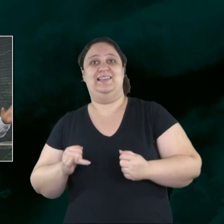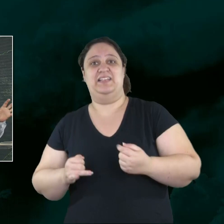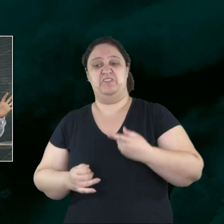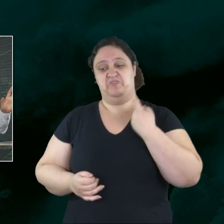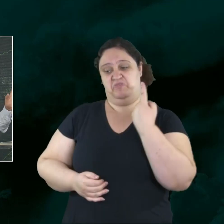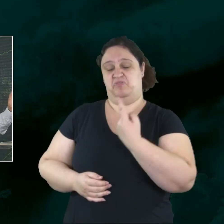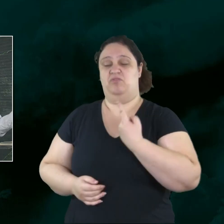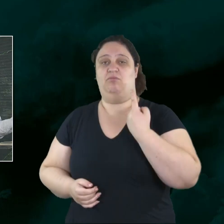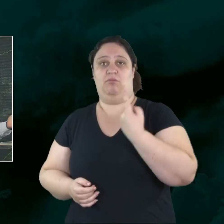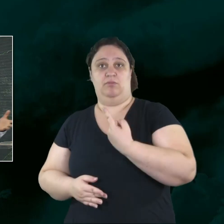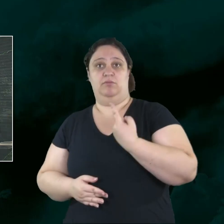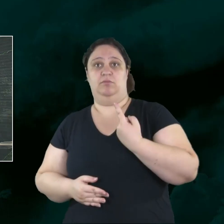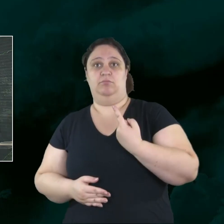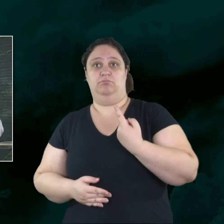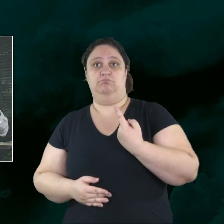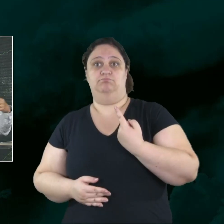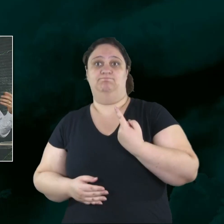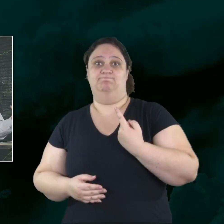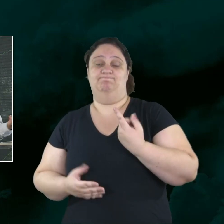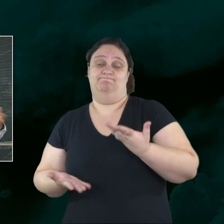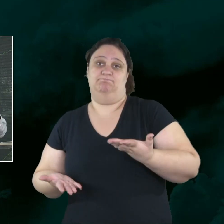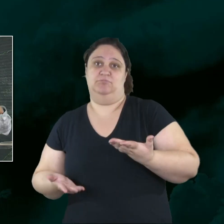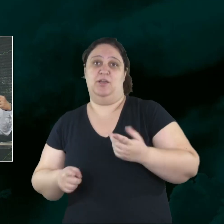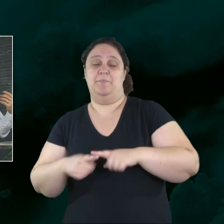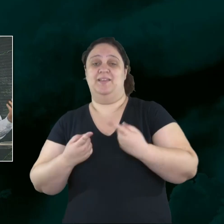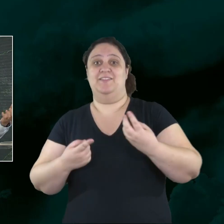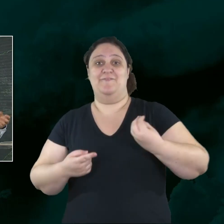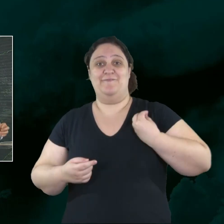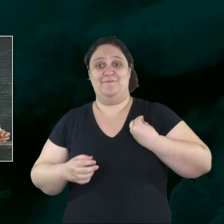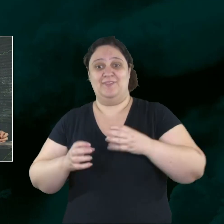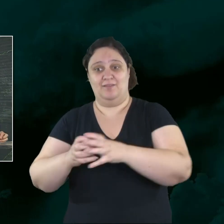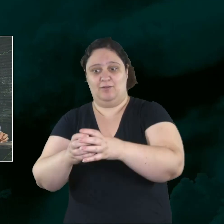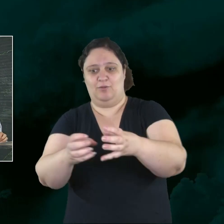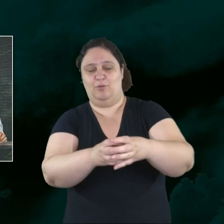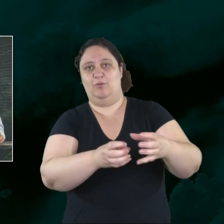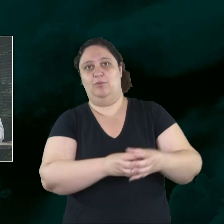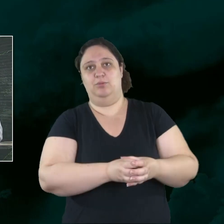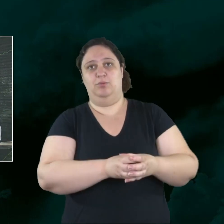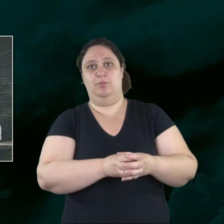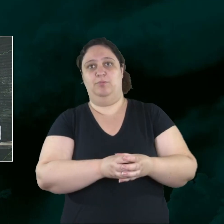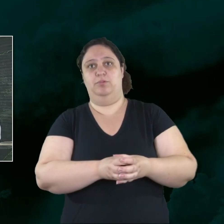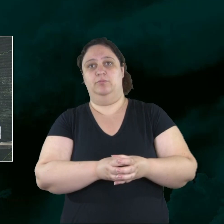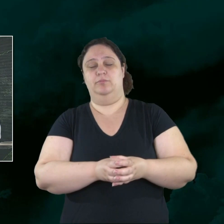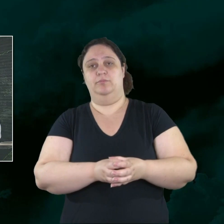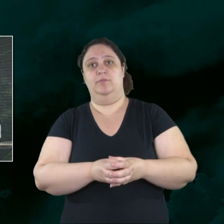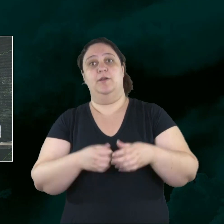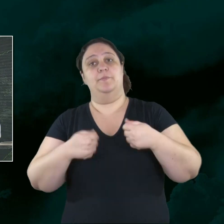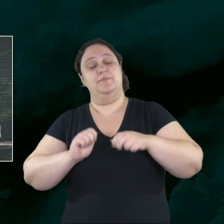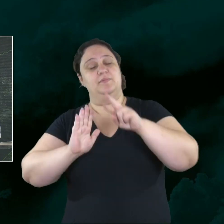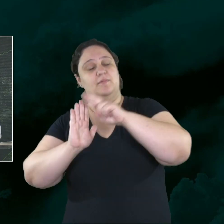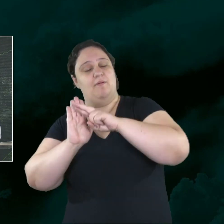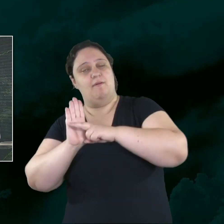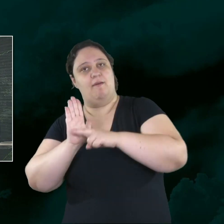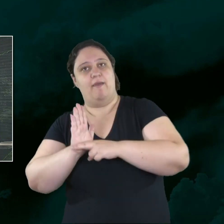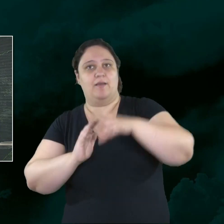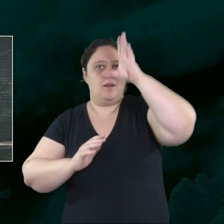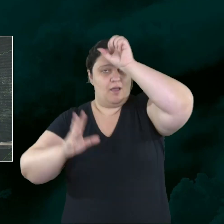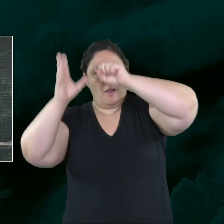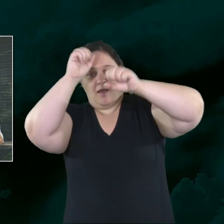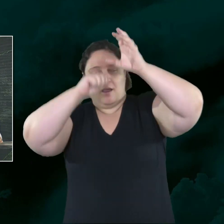tudo bem, mas nós vivemos em, né, grupo, vivemos em aglomerações, e nós precisamos aprender a